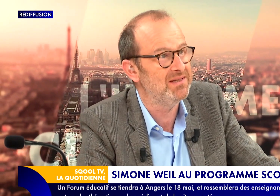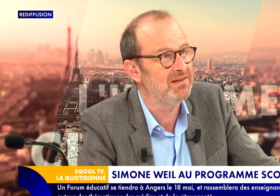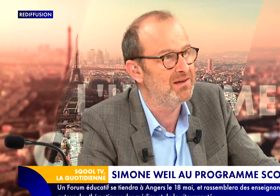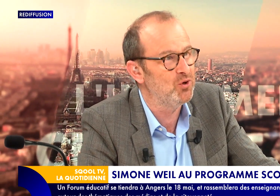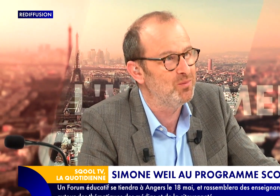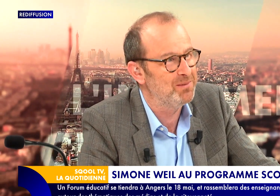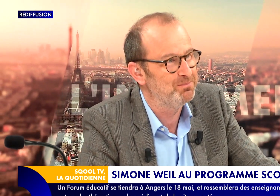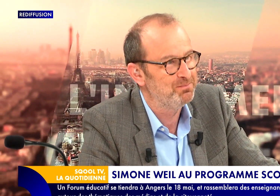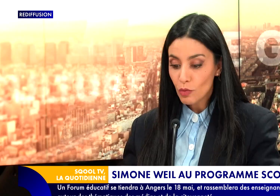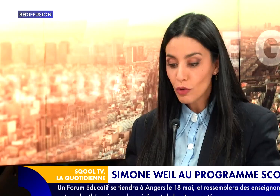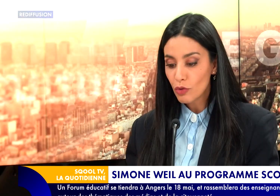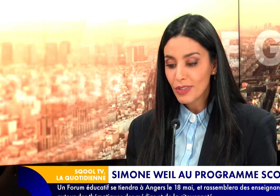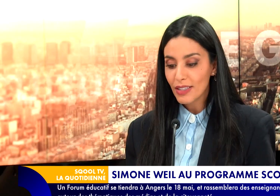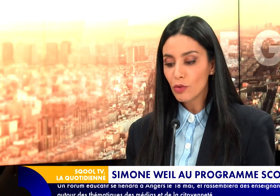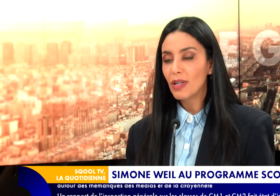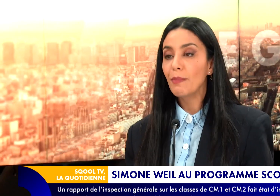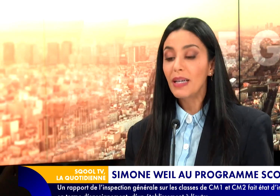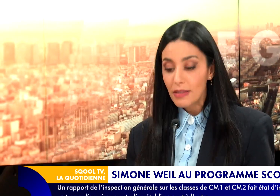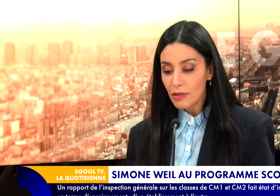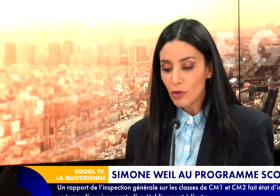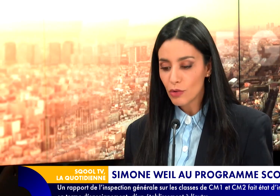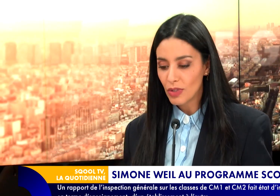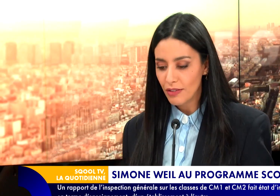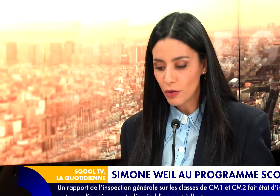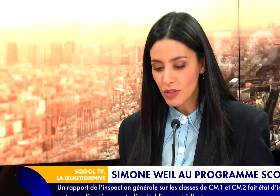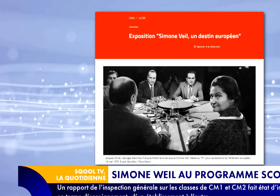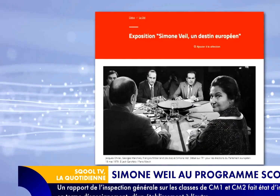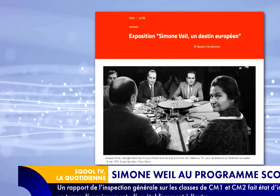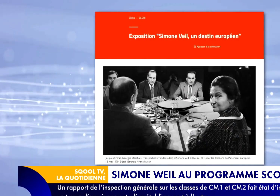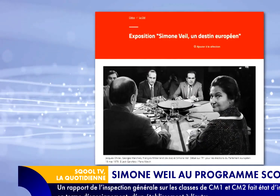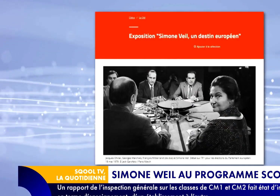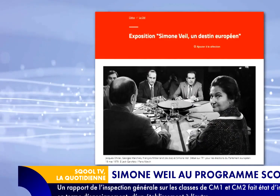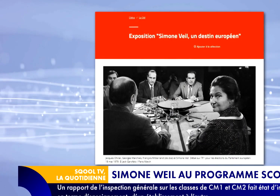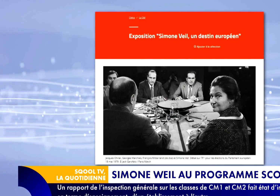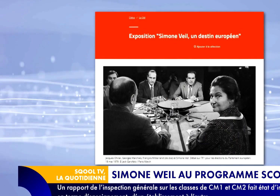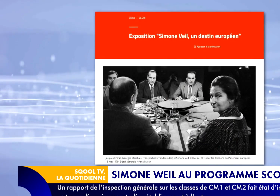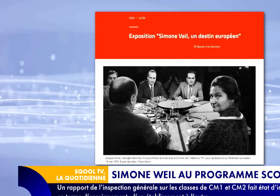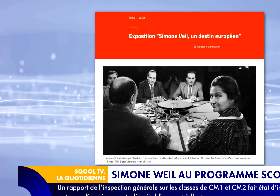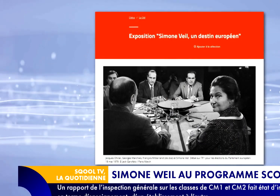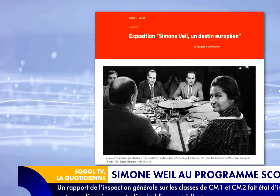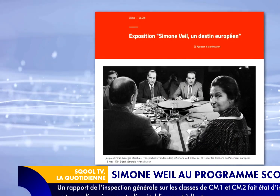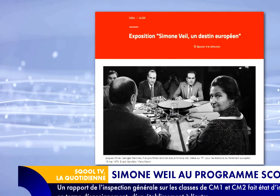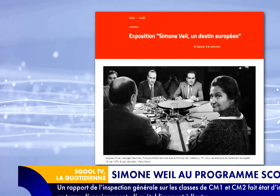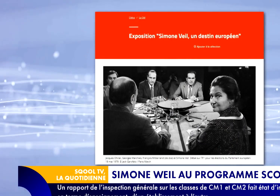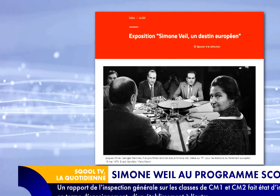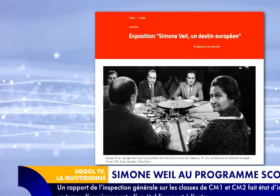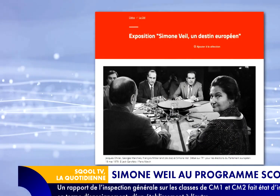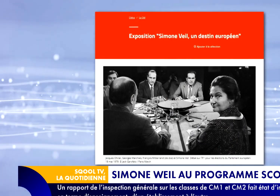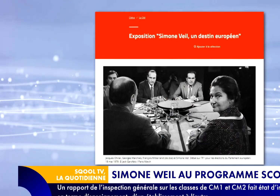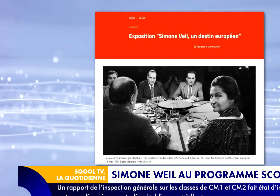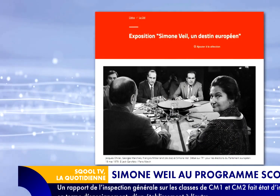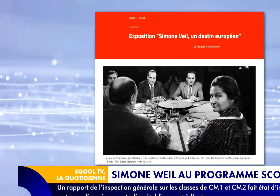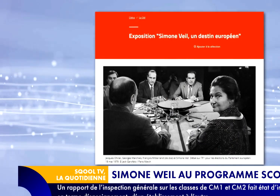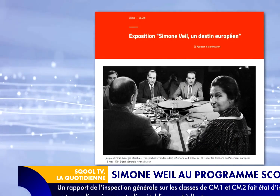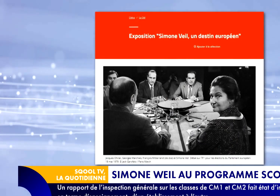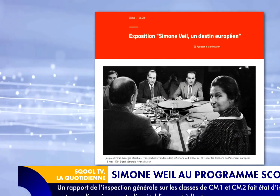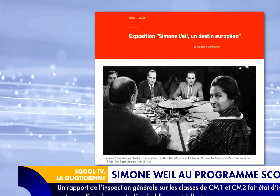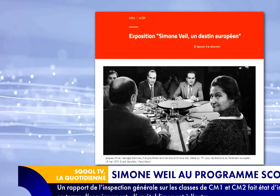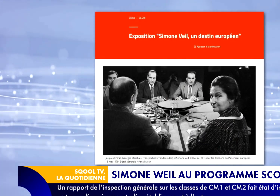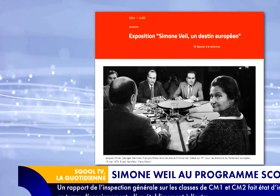cité de l'économie. Exactement, dans le cadre de la présidence de la France à l'Union européenne, eh bien Citeco propose une exposition sur le combat de Simone